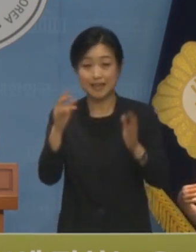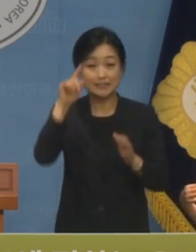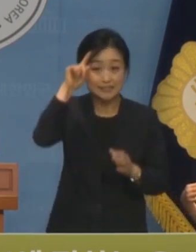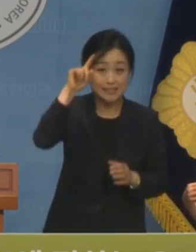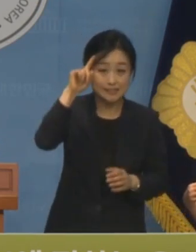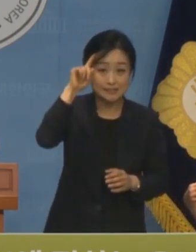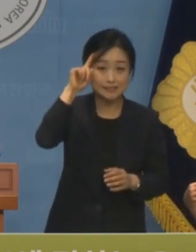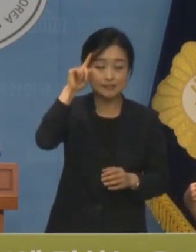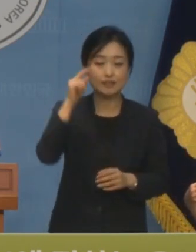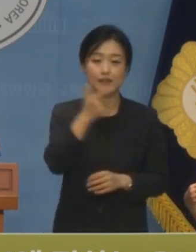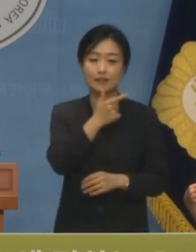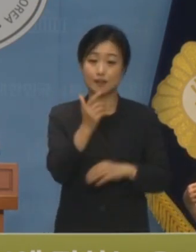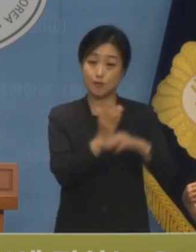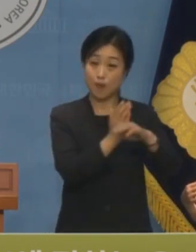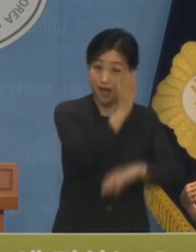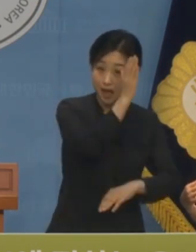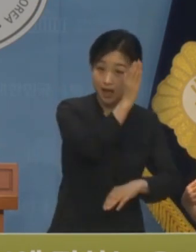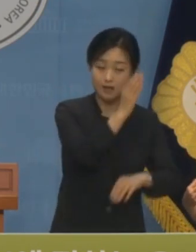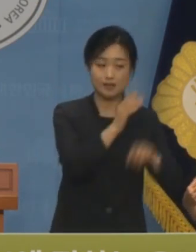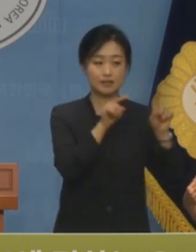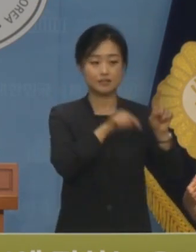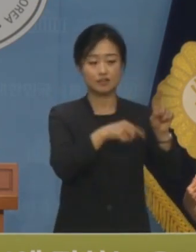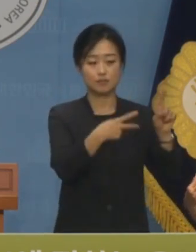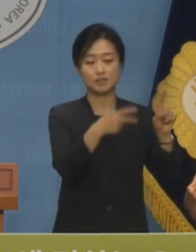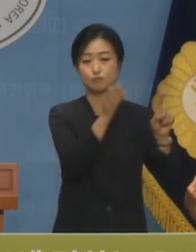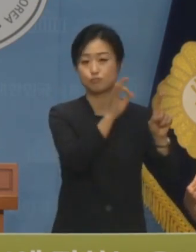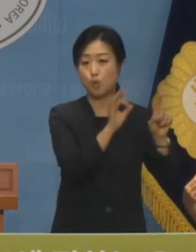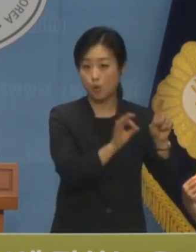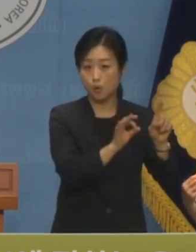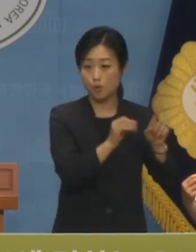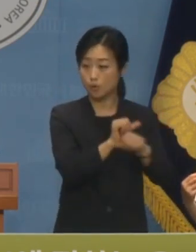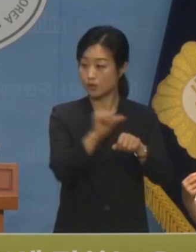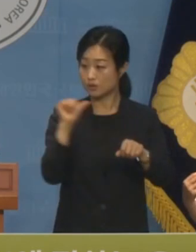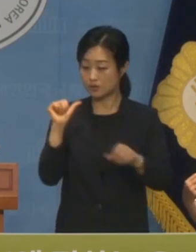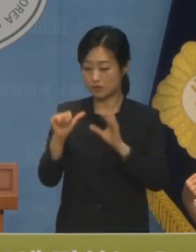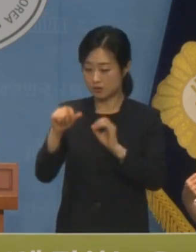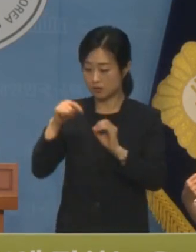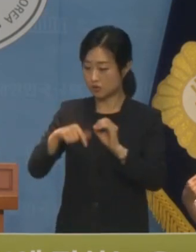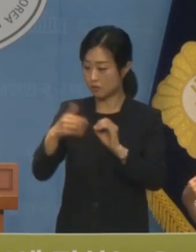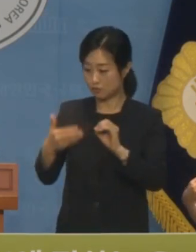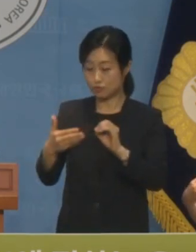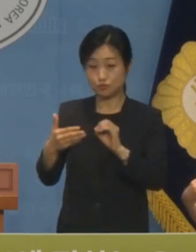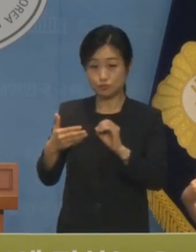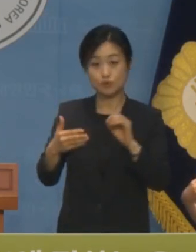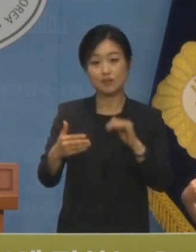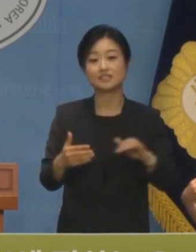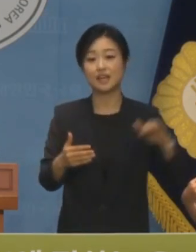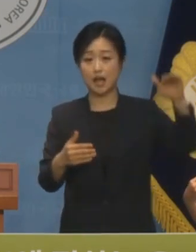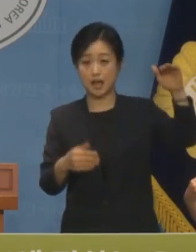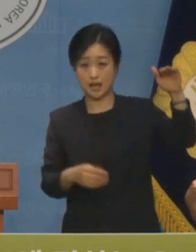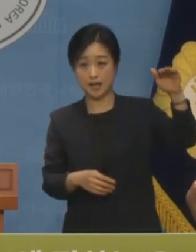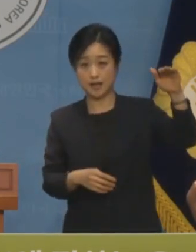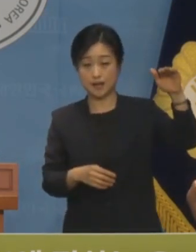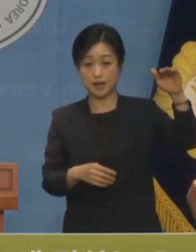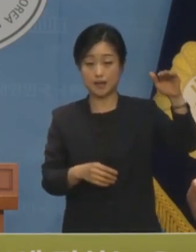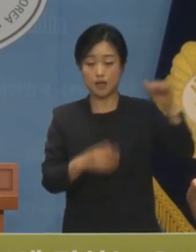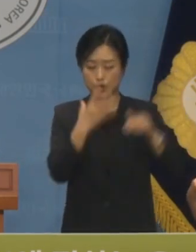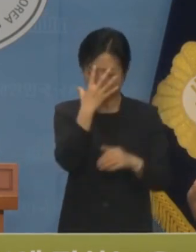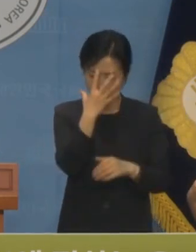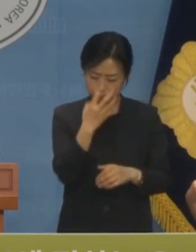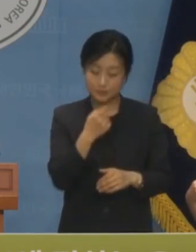스트레스가 대단히 많은 아동은 1.2%로 5년 전 0.9%에 비해 증가하였고,